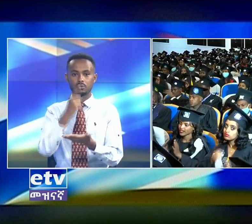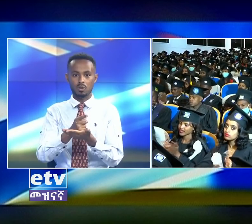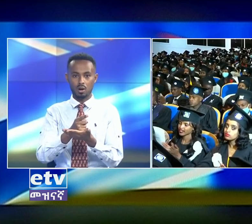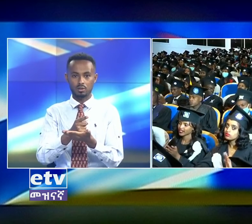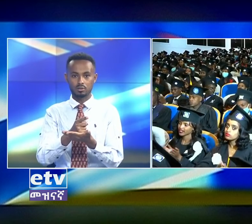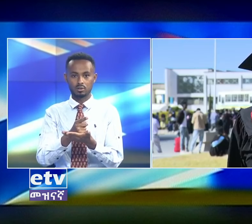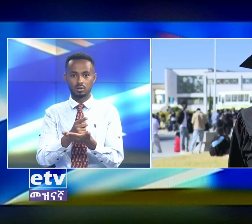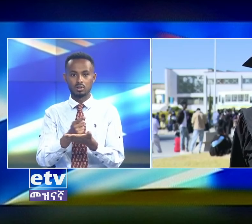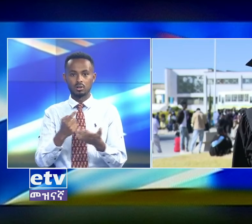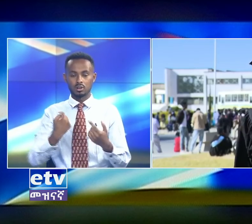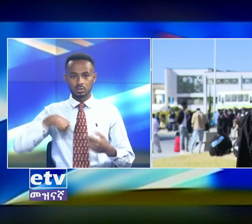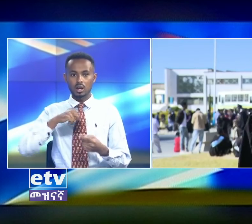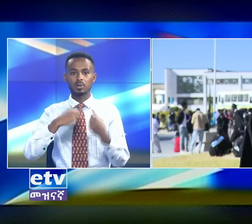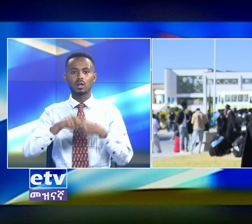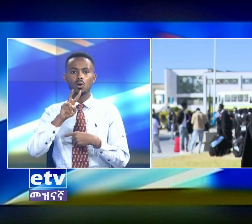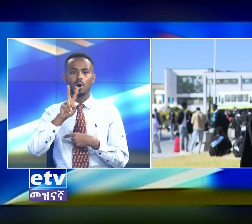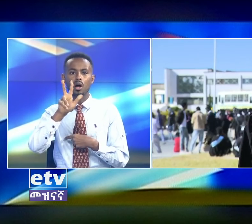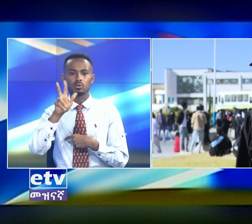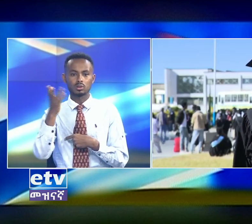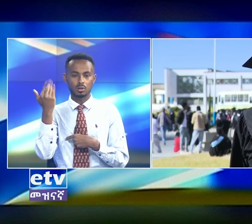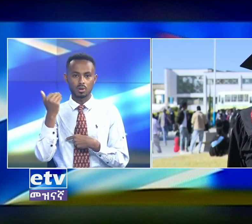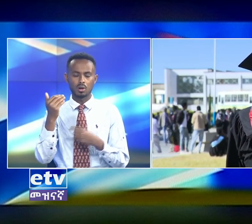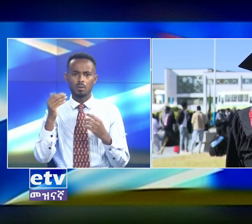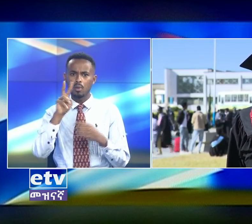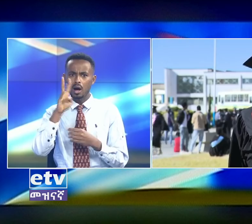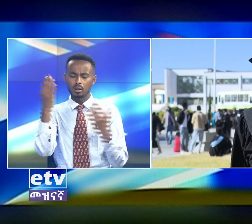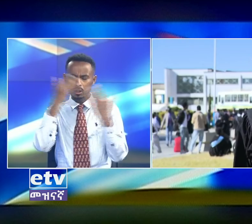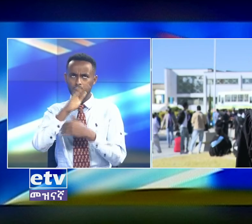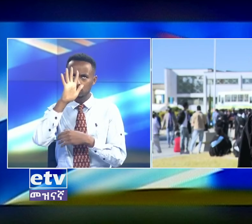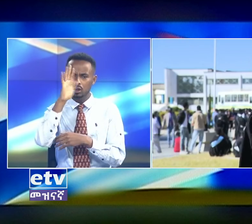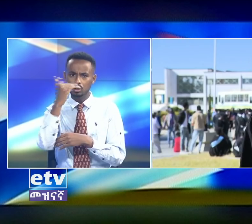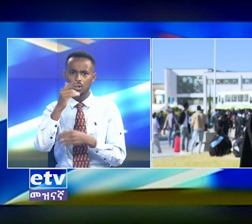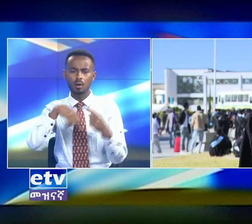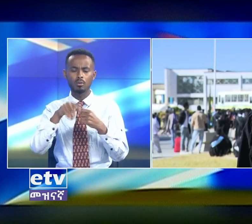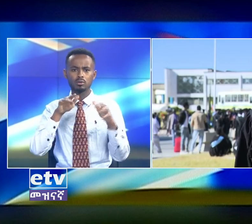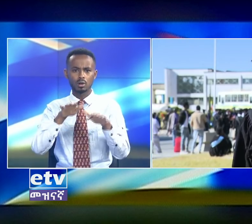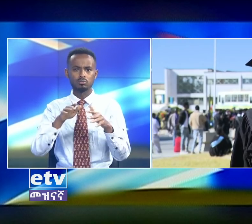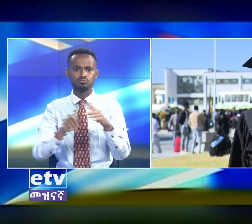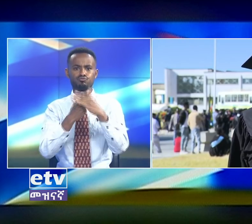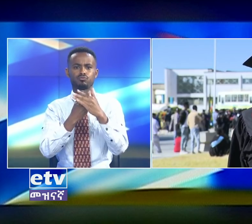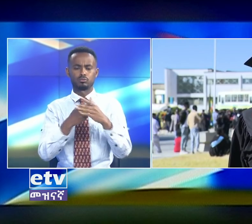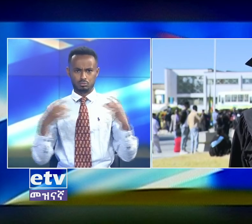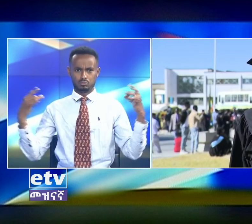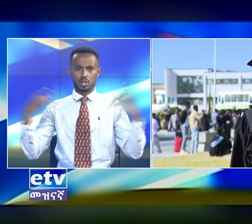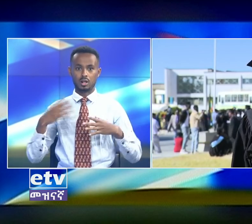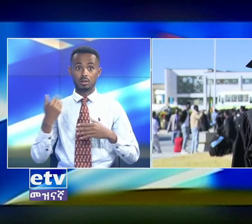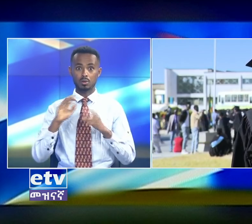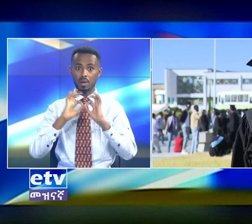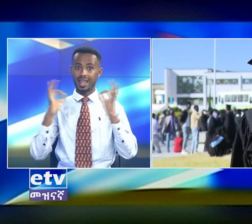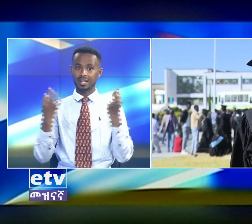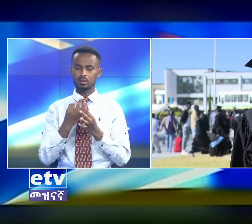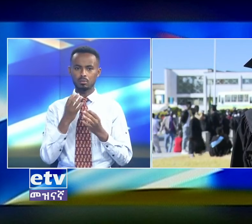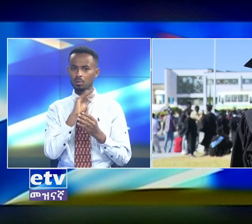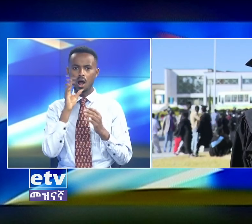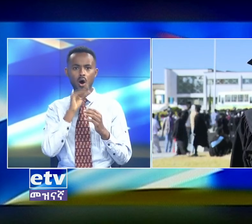እኛ የመጣ ነው በ23 ነበር። በ24 ማታ ወደ 5 ሰዓት ተኩል አካባቢ ነበር ይህ ጥቃት የተፈጸመውና ያስደነግጥ ነበር። ቤተሰብ በደንብ